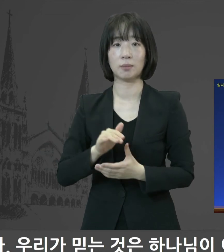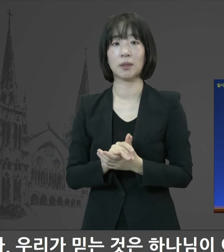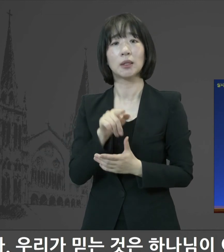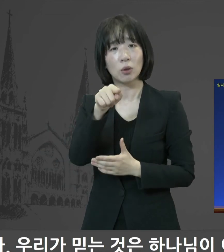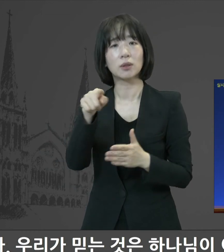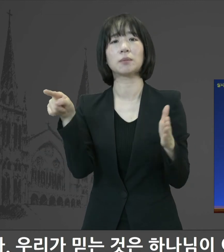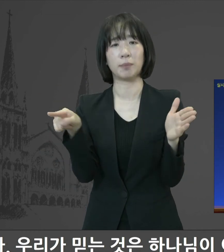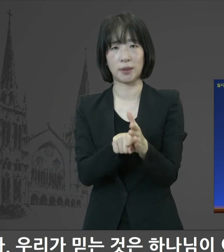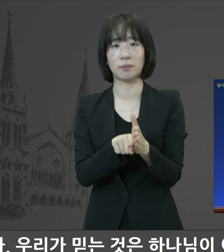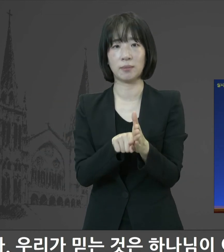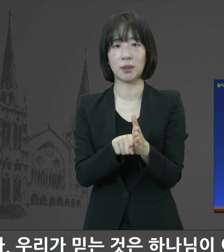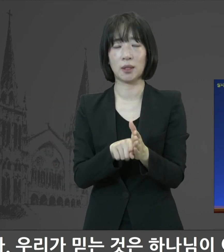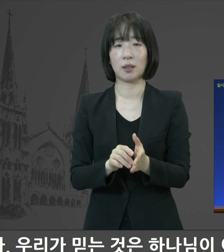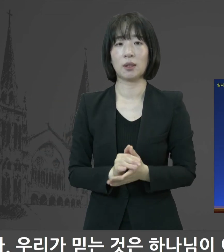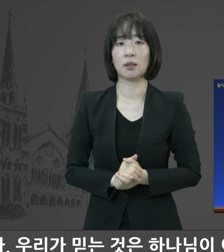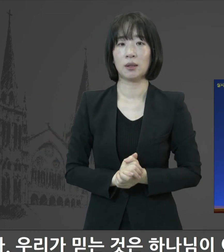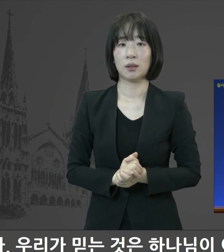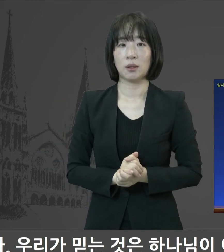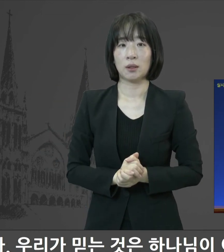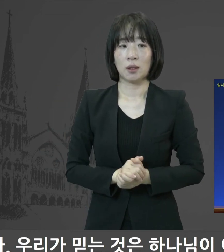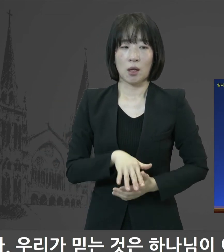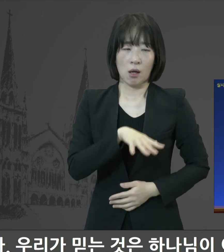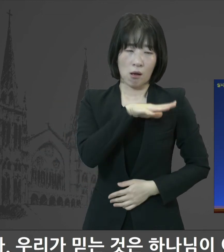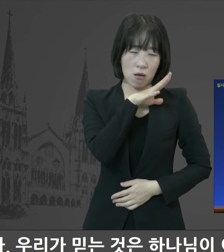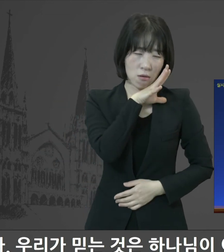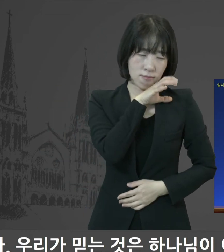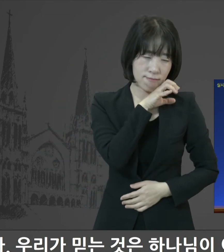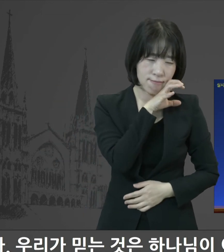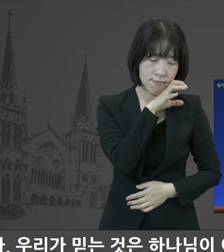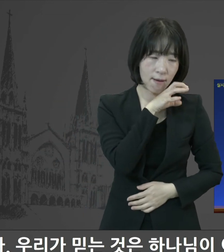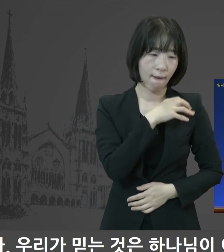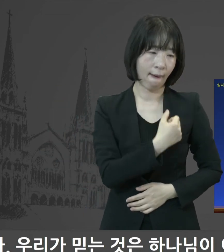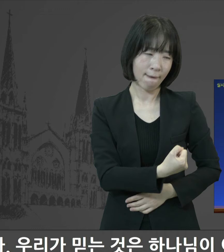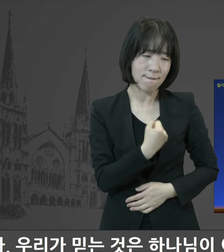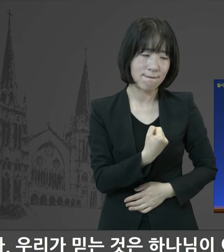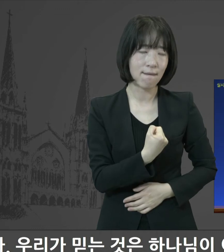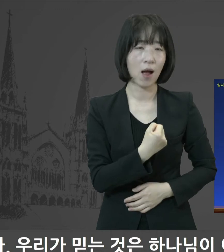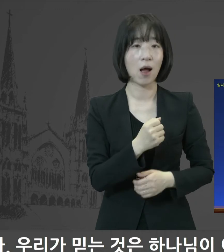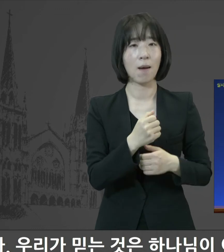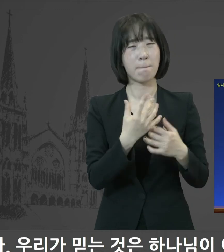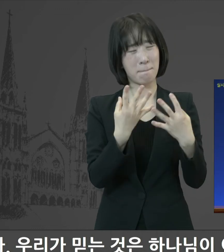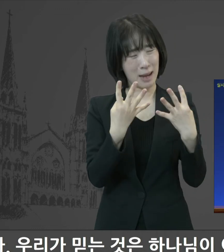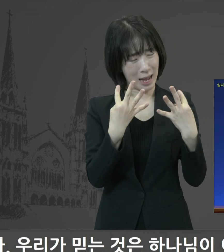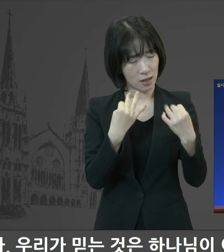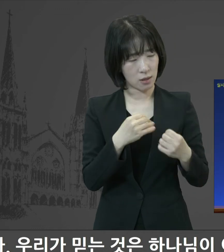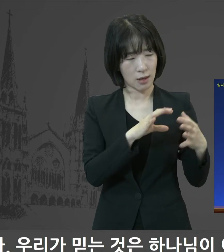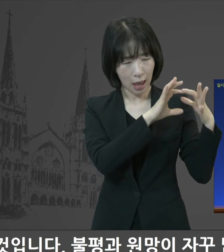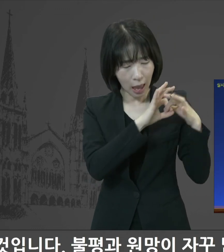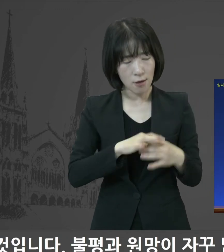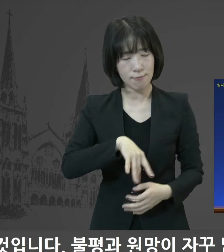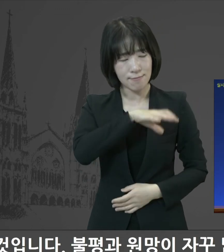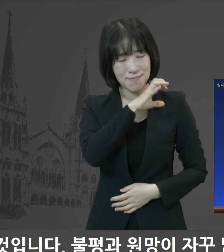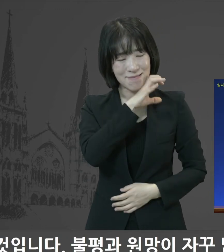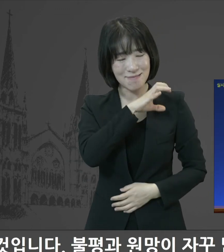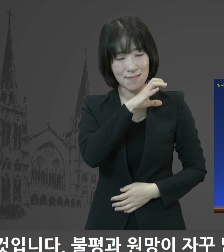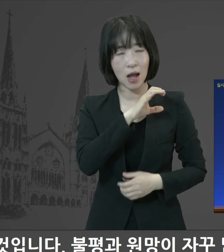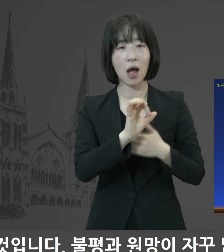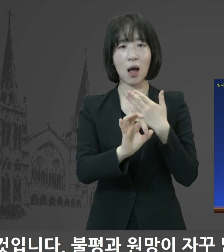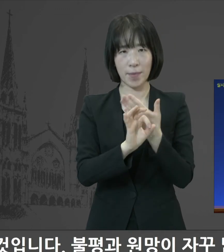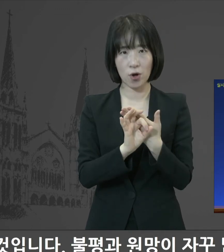불평과 원망이 자꾸 많아진다면, 그래서 불평과 원망에 빠지게